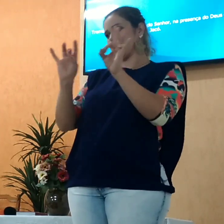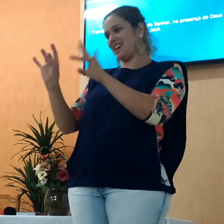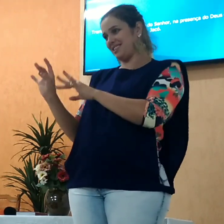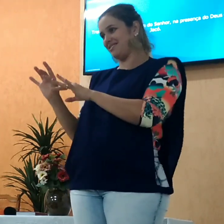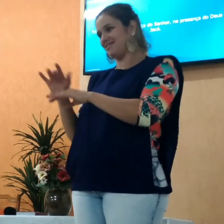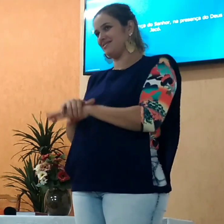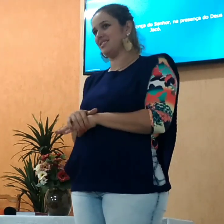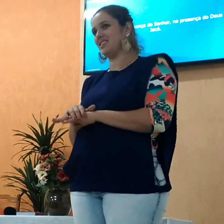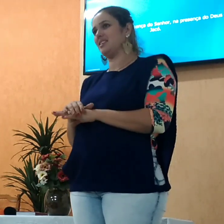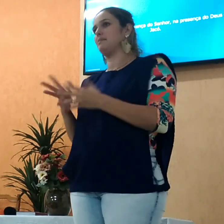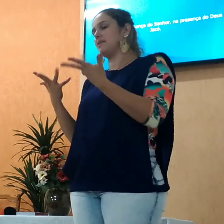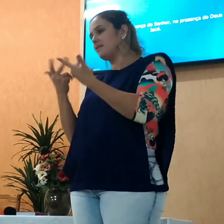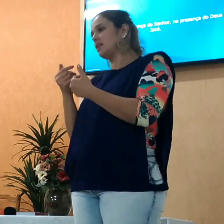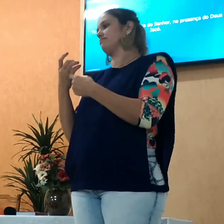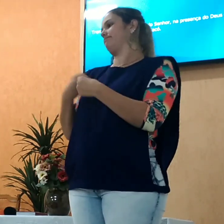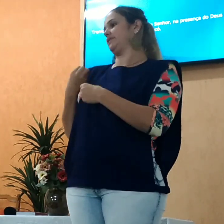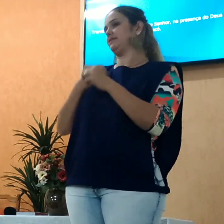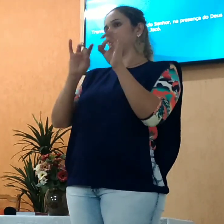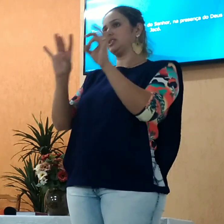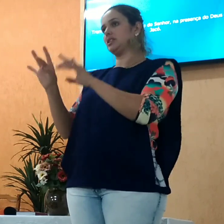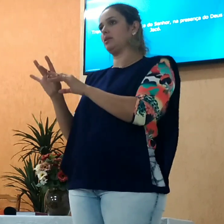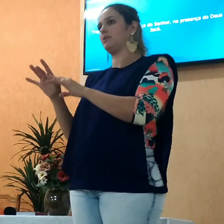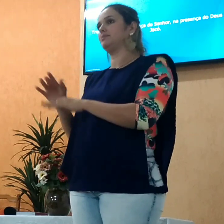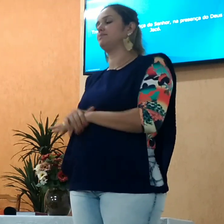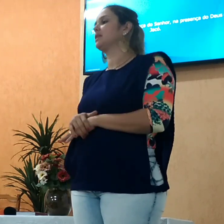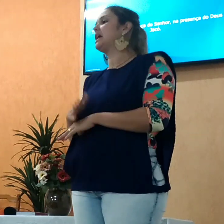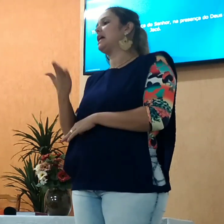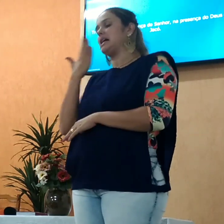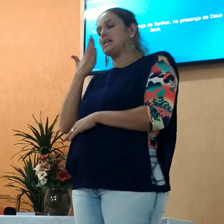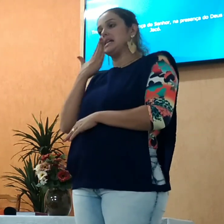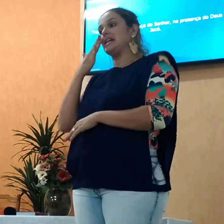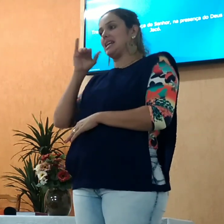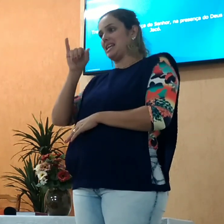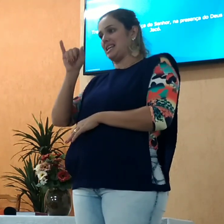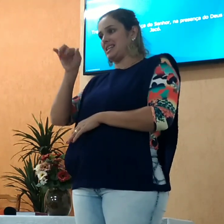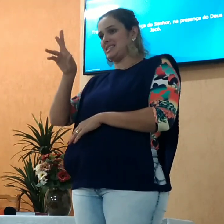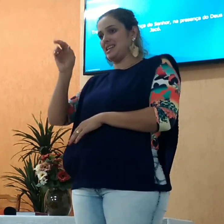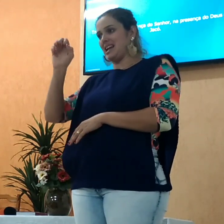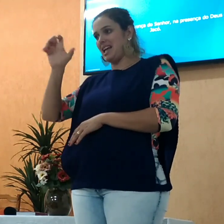maravilhosa aos nossos olhos. Israel sabia de tudo isso.